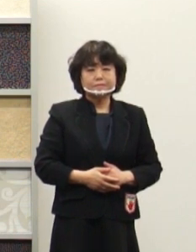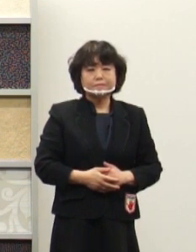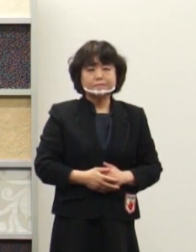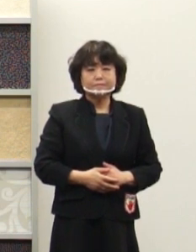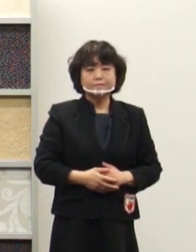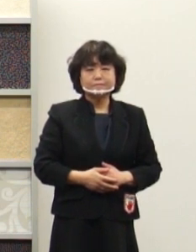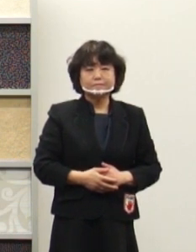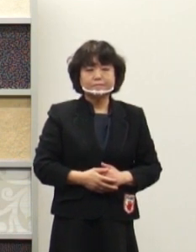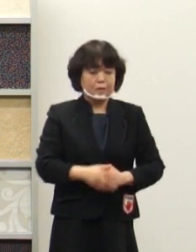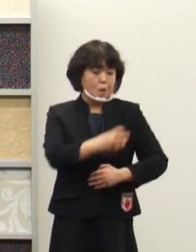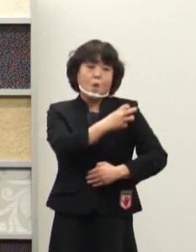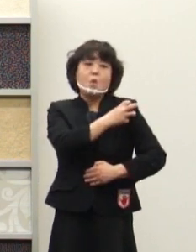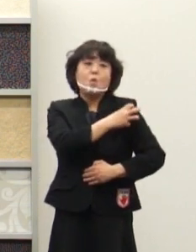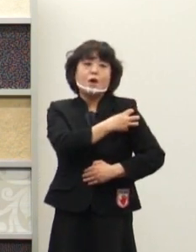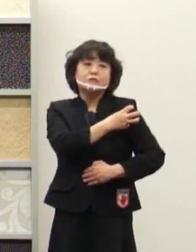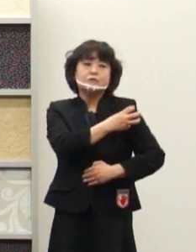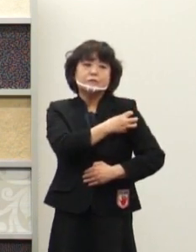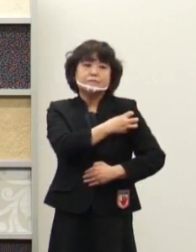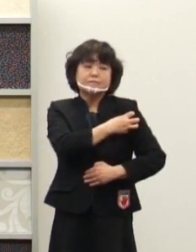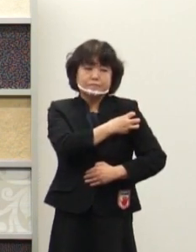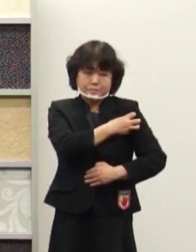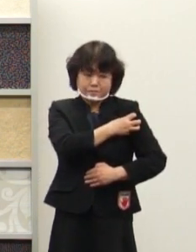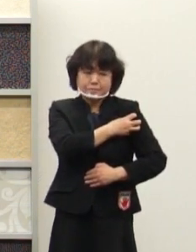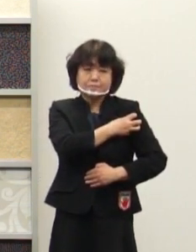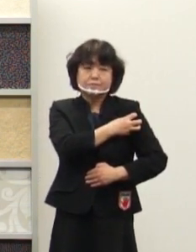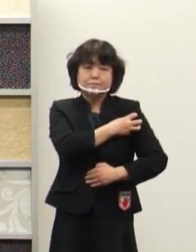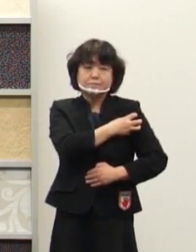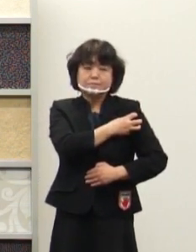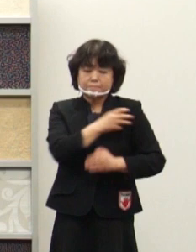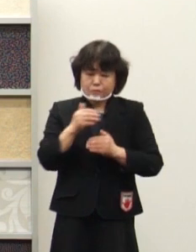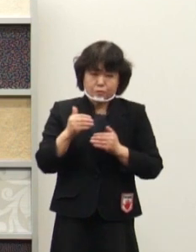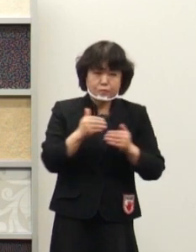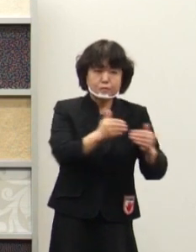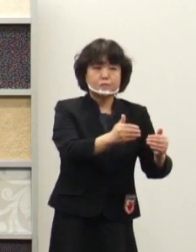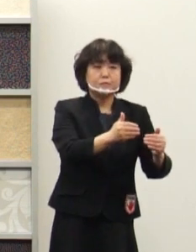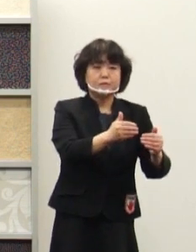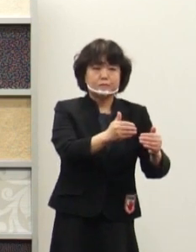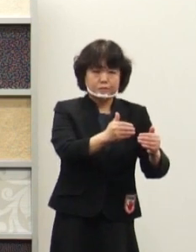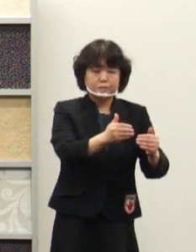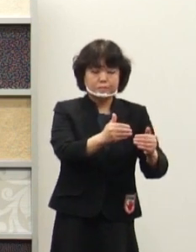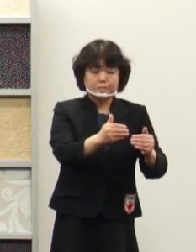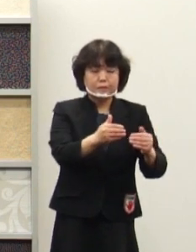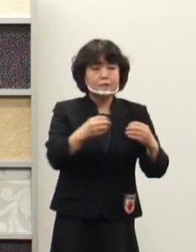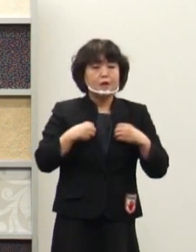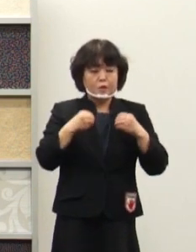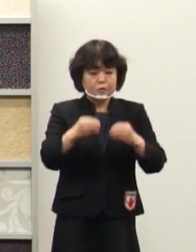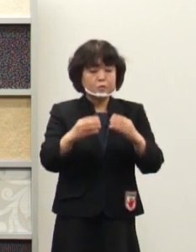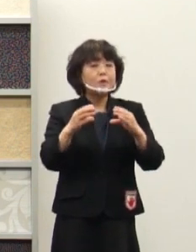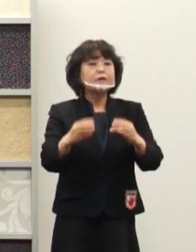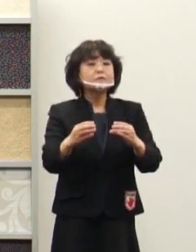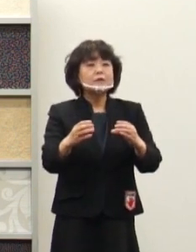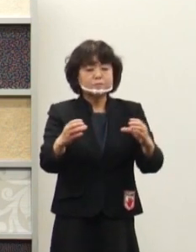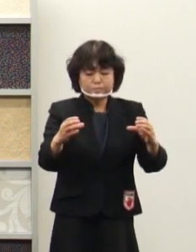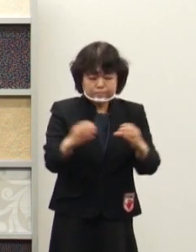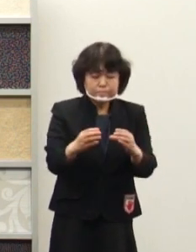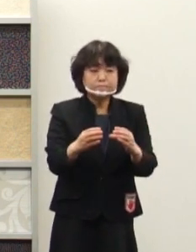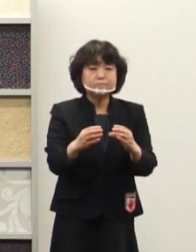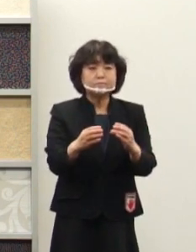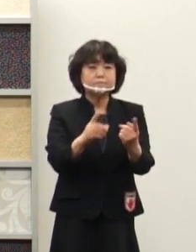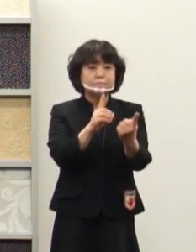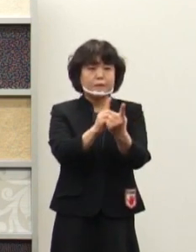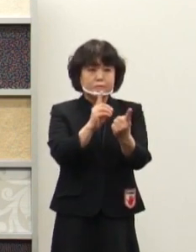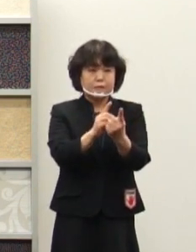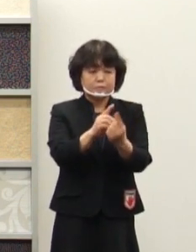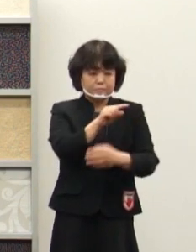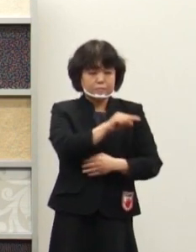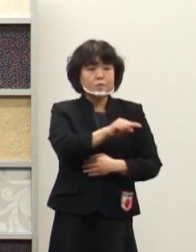ワクチン接種の進展、と、それから冒頭申し上げましたクラスター対策、によりまして、新規